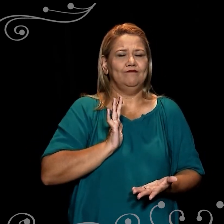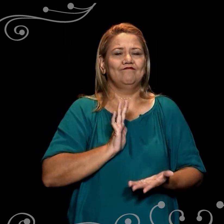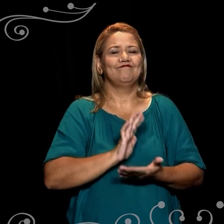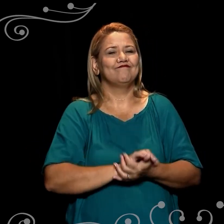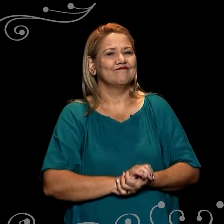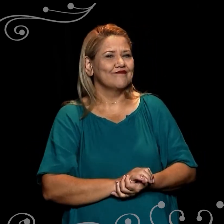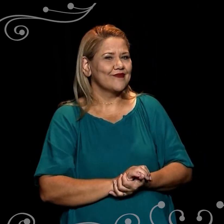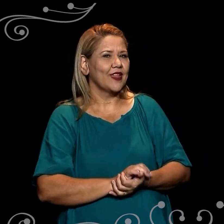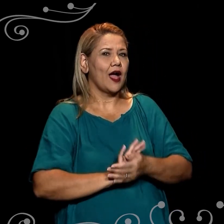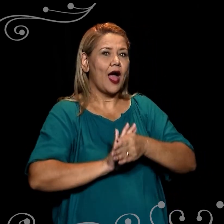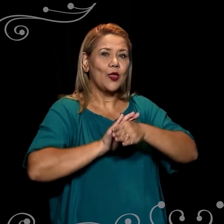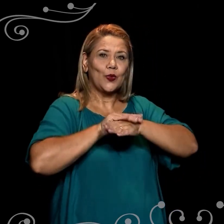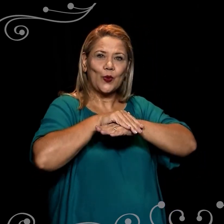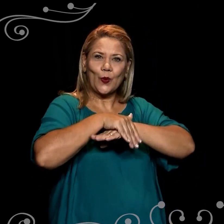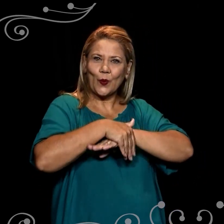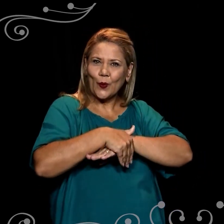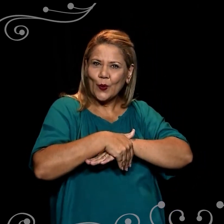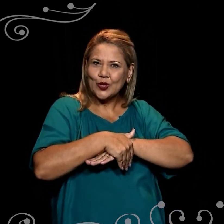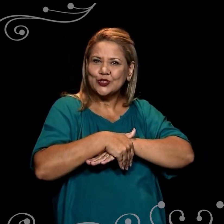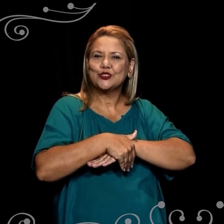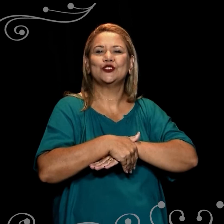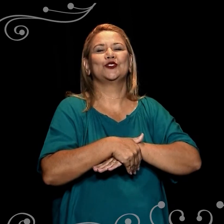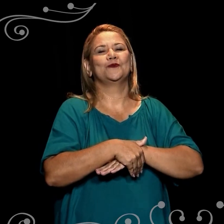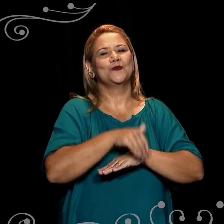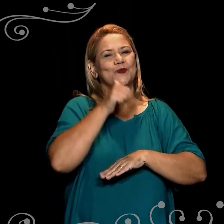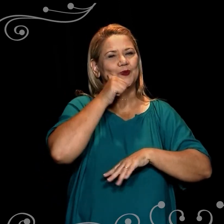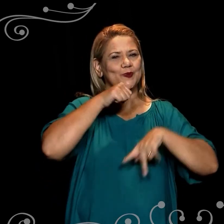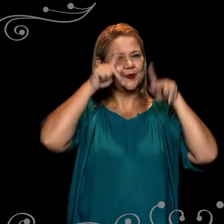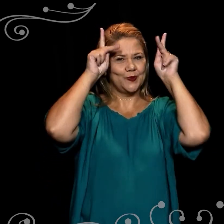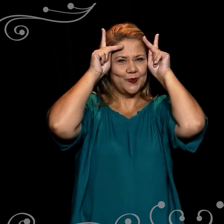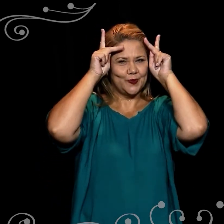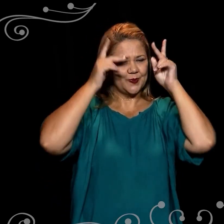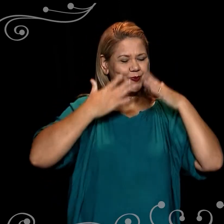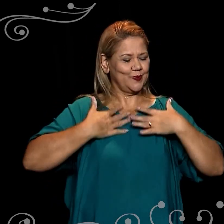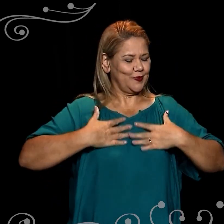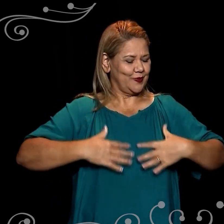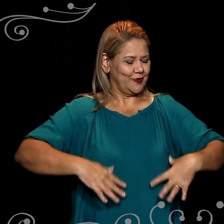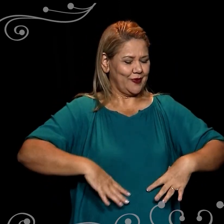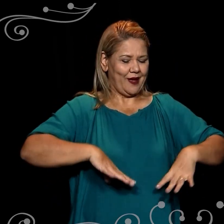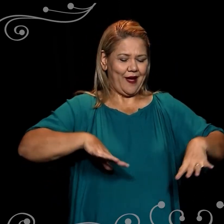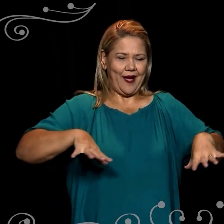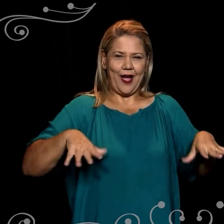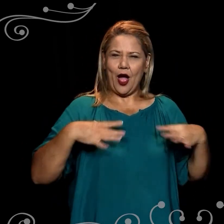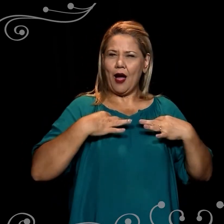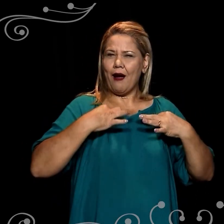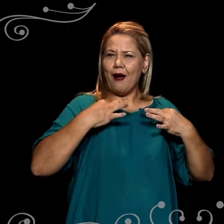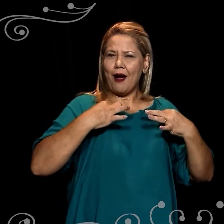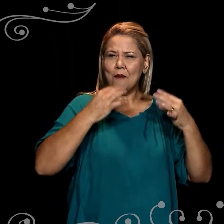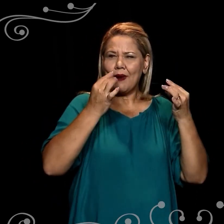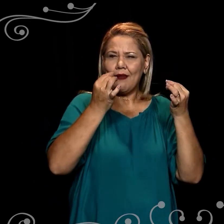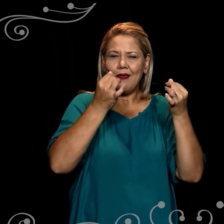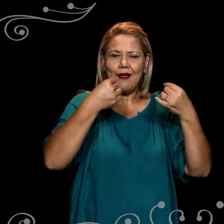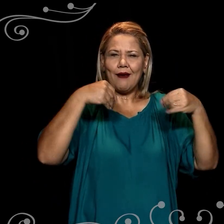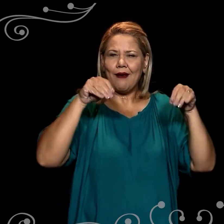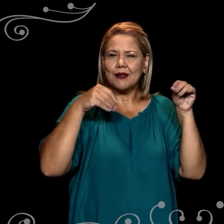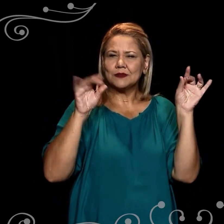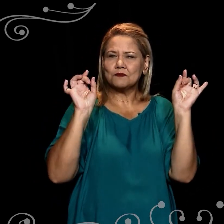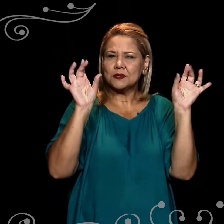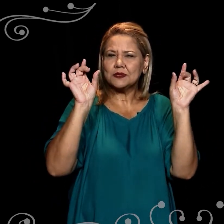Naquela noite, a princesa, vestindo roupas de seda, jantou com a família do rei, mas